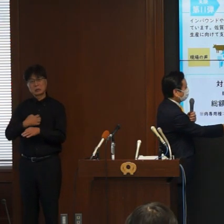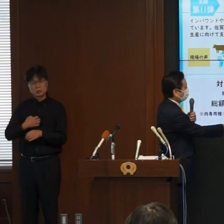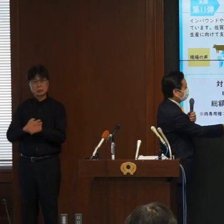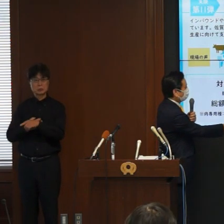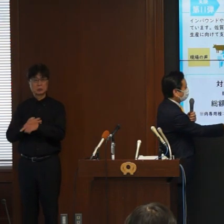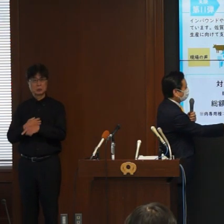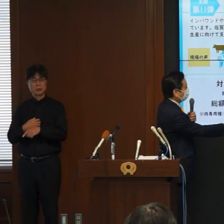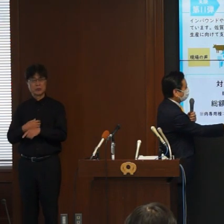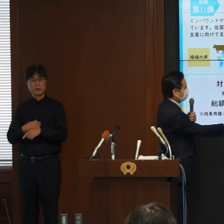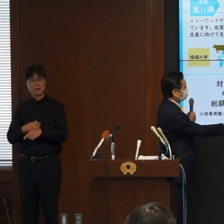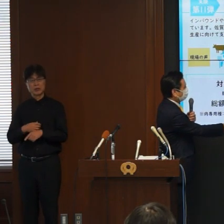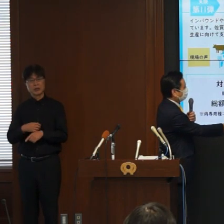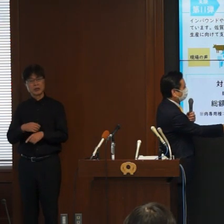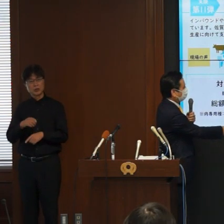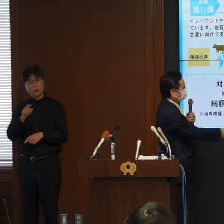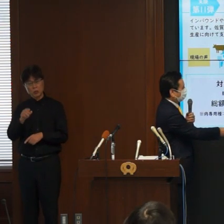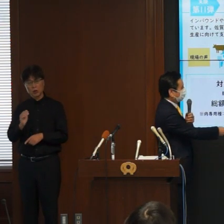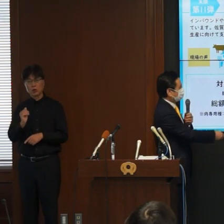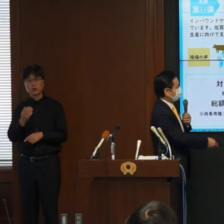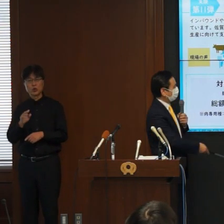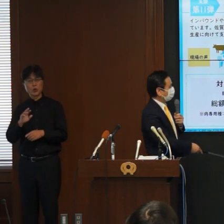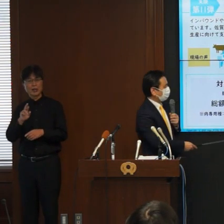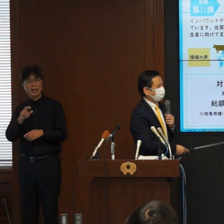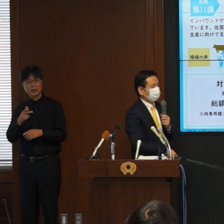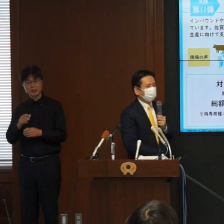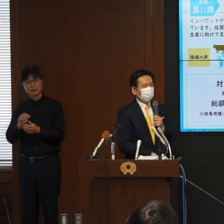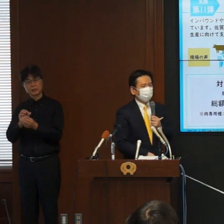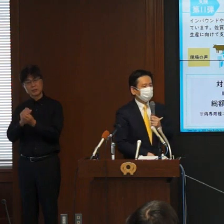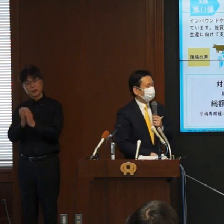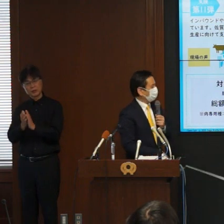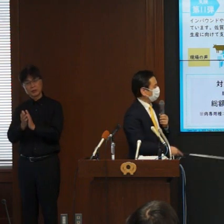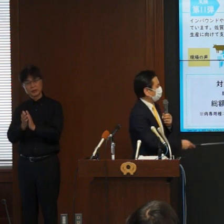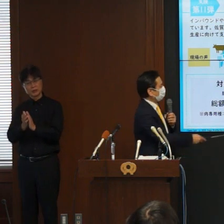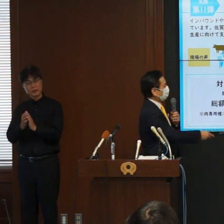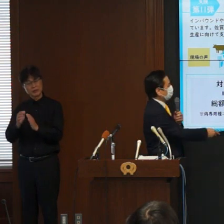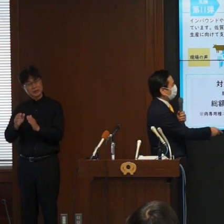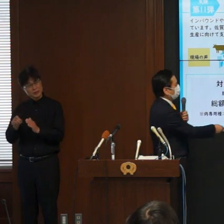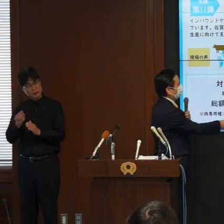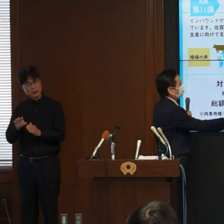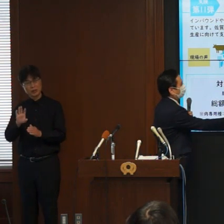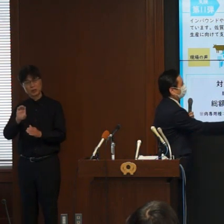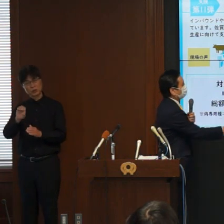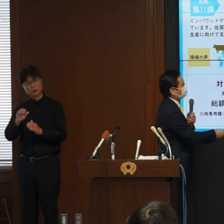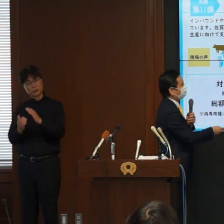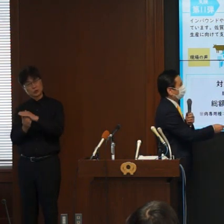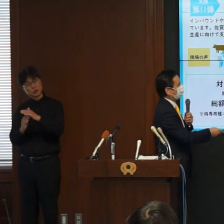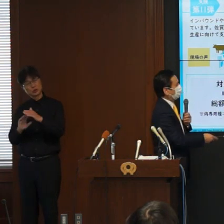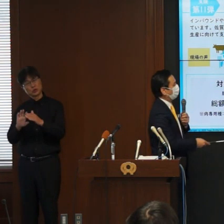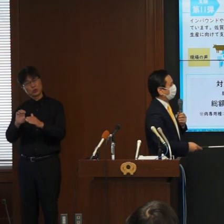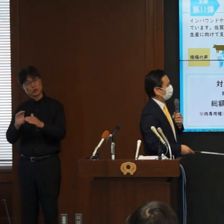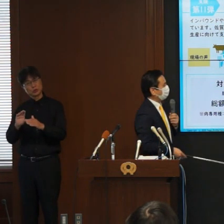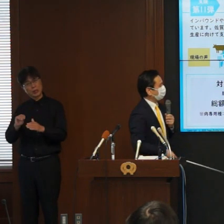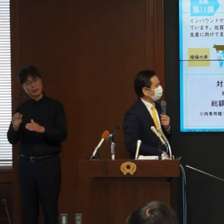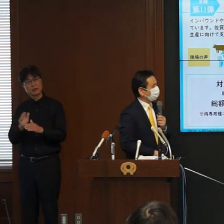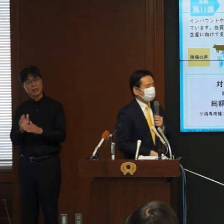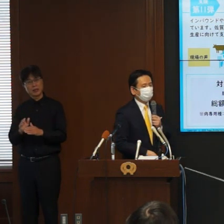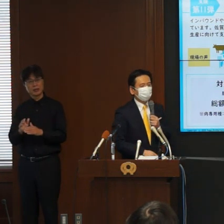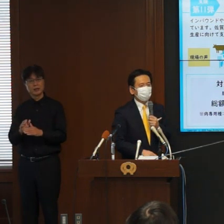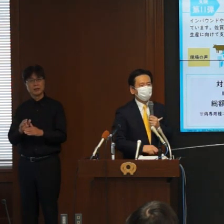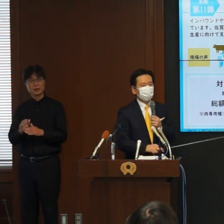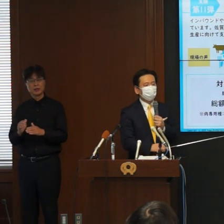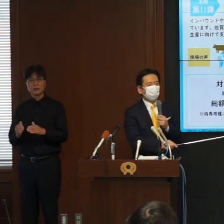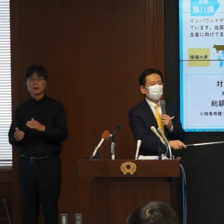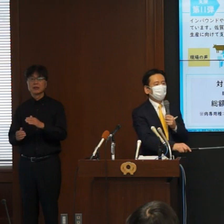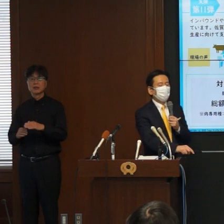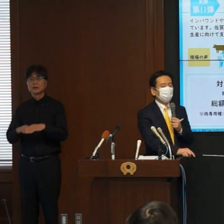胡蝶蘭あたりは、10アールあたり40万円ということで、いくらかその種類によっても分けた形で5000